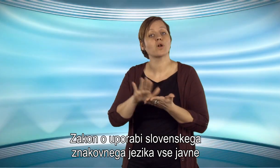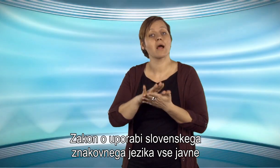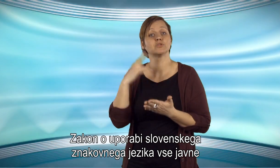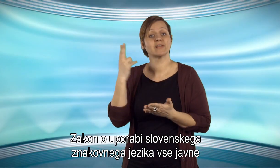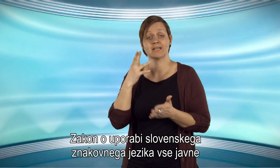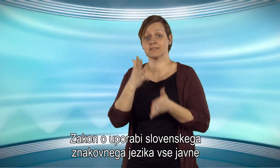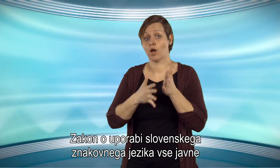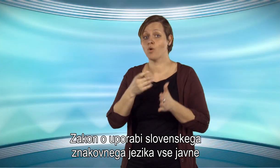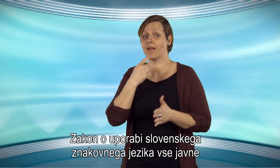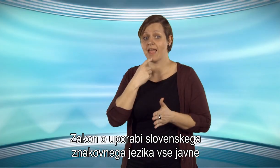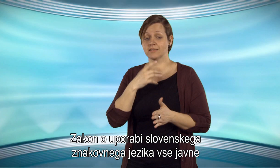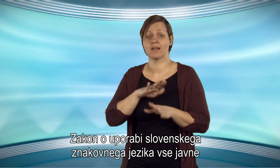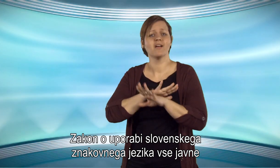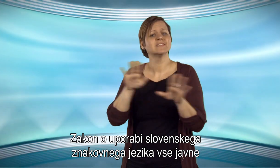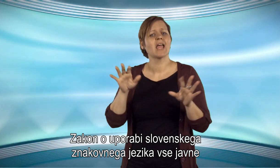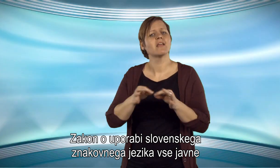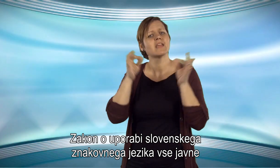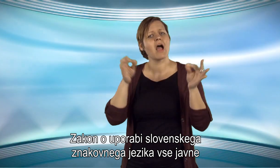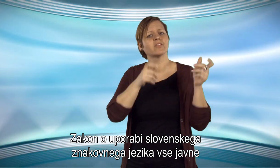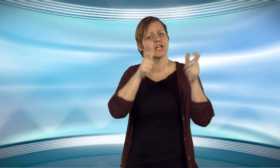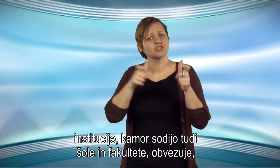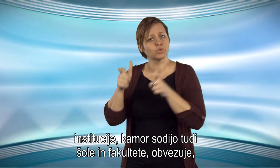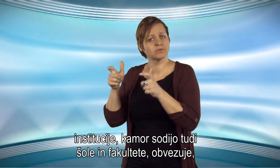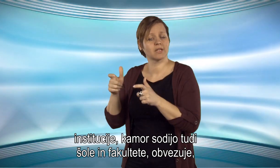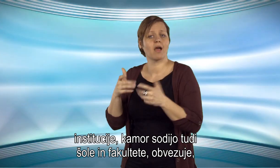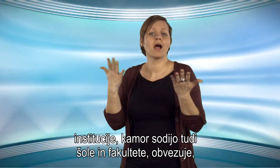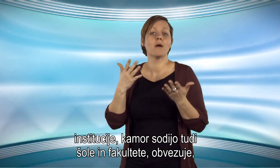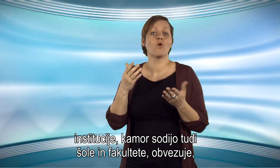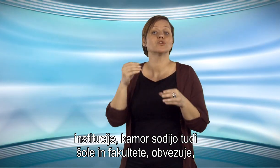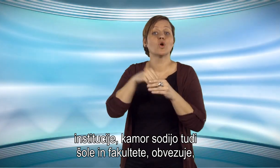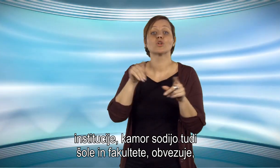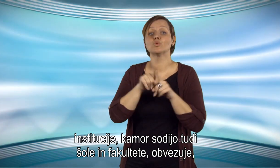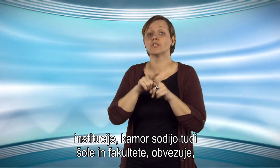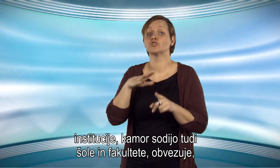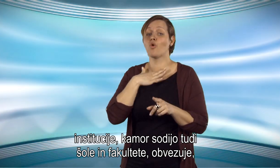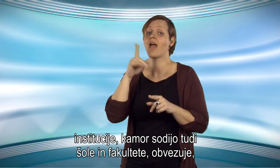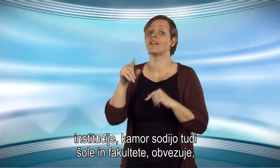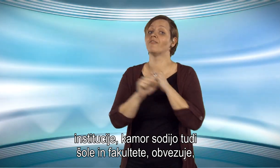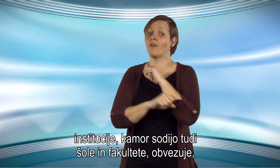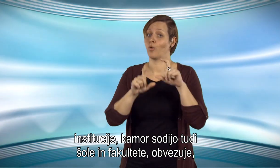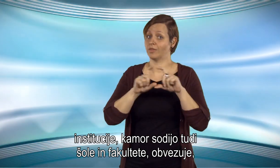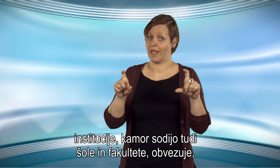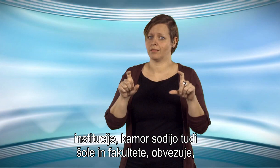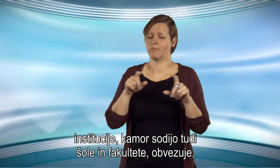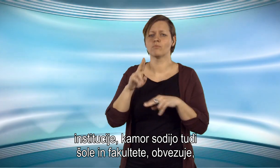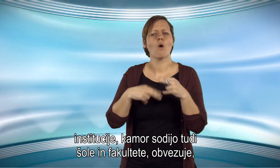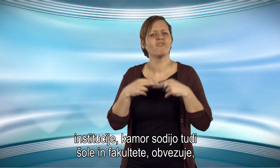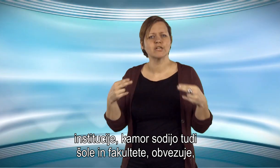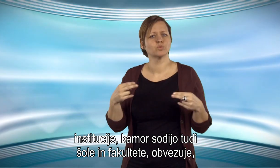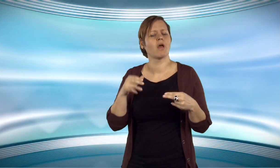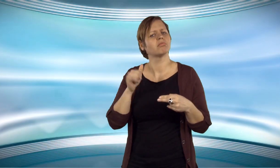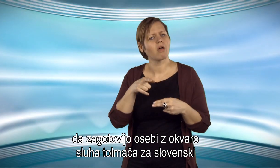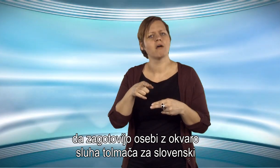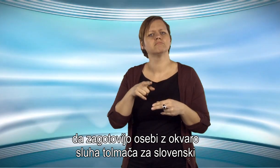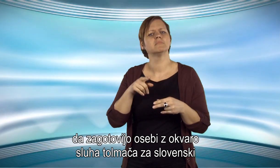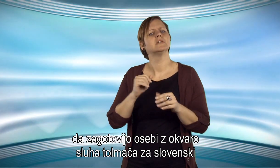Zakon o uporabi slovenskega znakovnega jezika vse javne institucije, kamor sodijo tudi šole in fakultete,